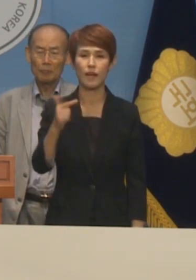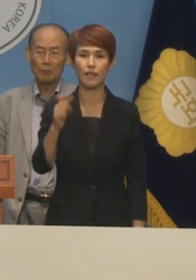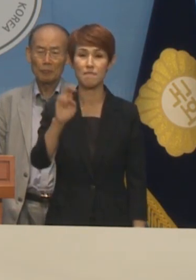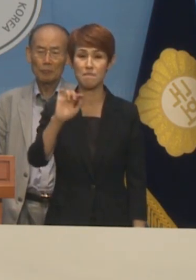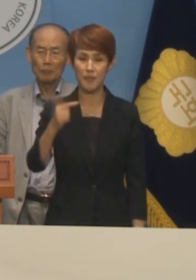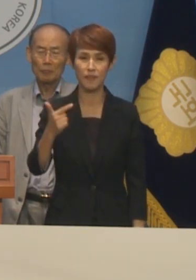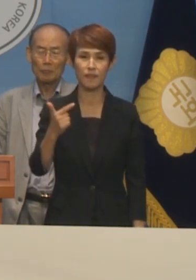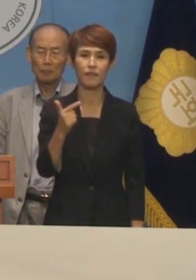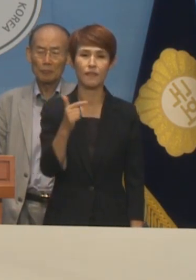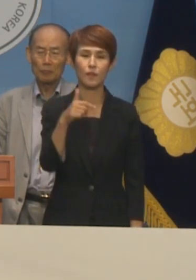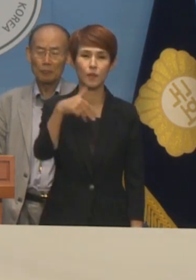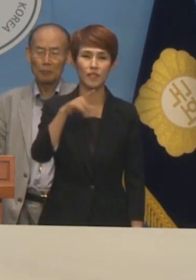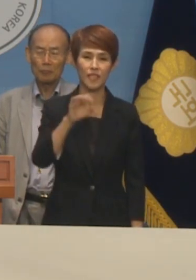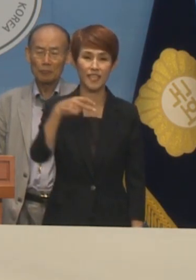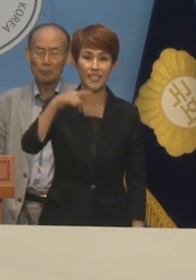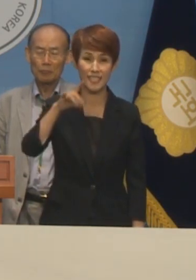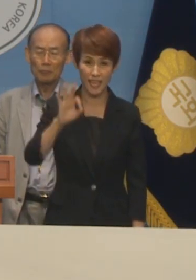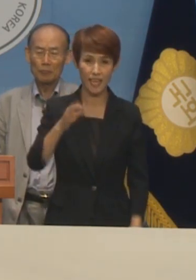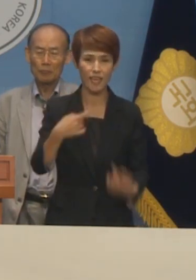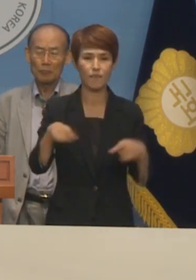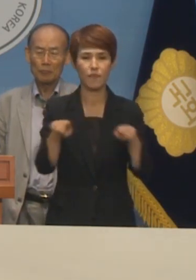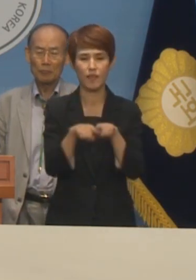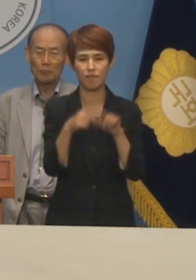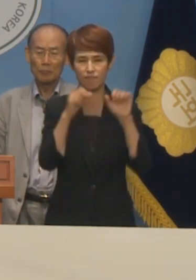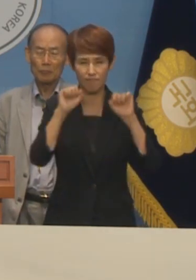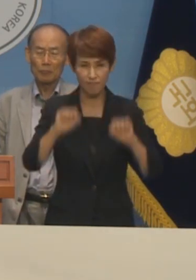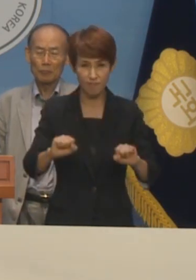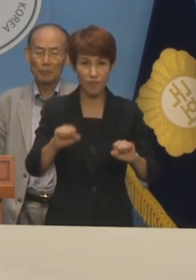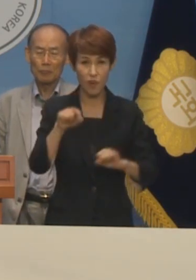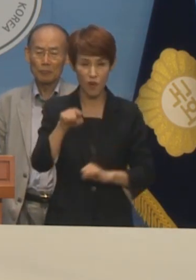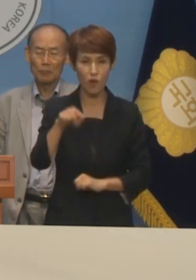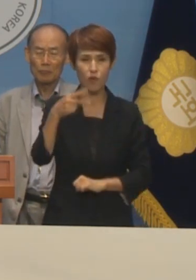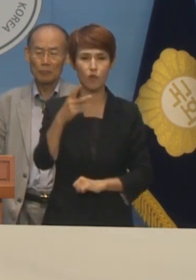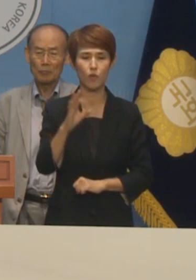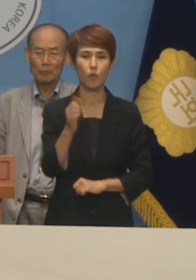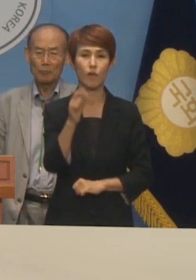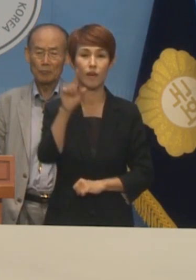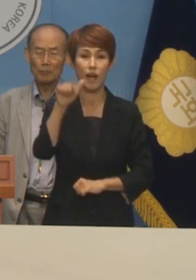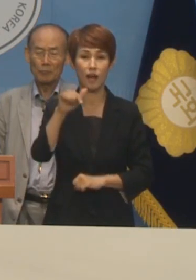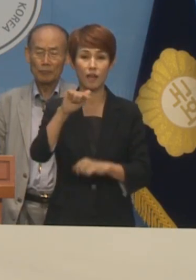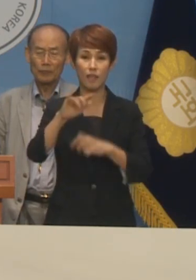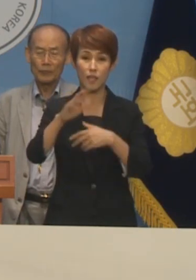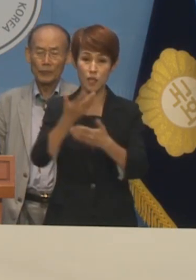창생, 동기 일체의 동학혁명이 정신과